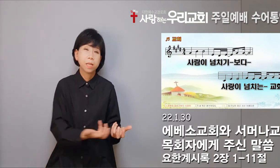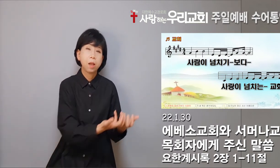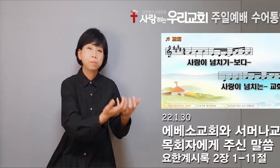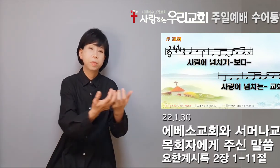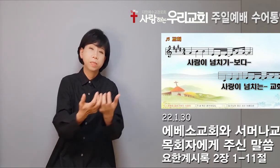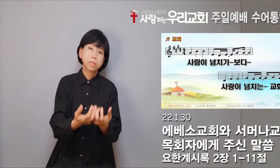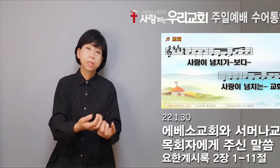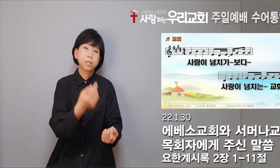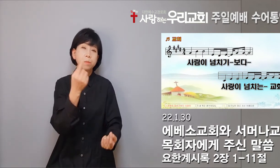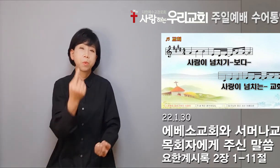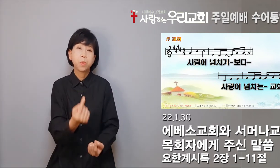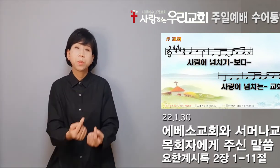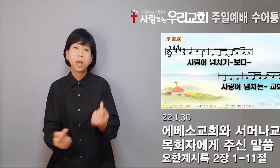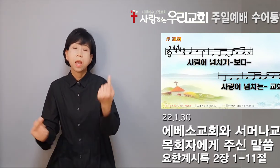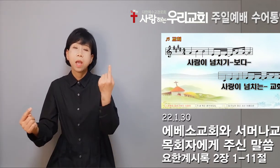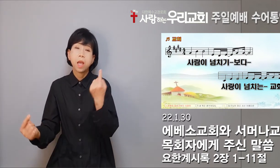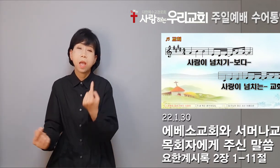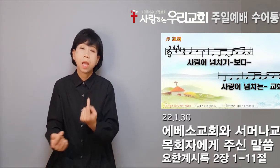사람이